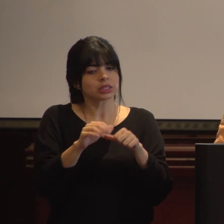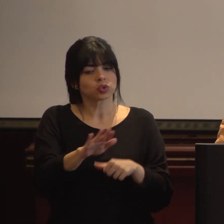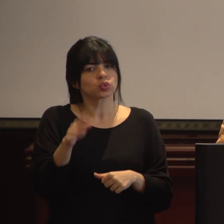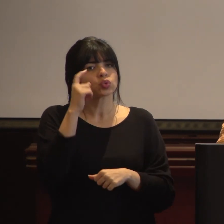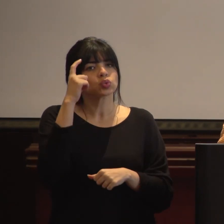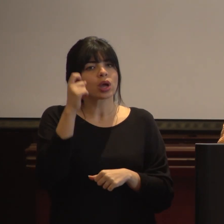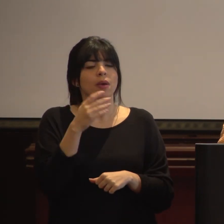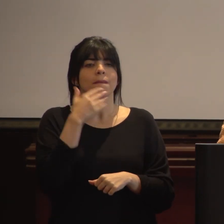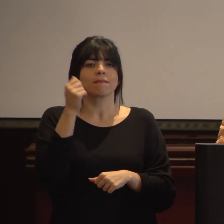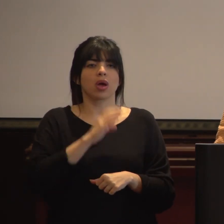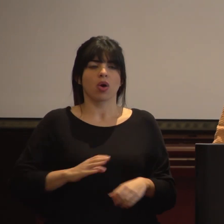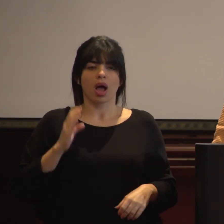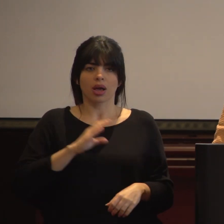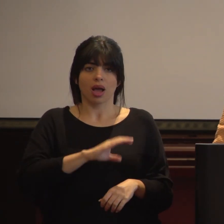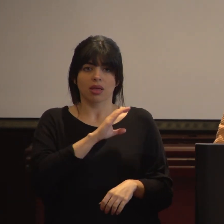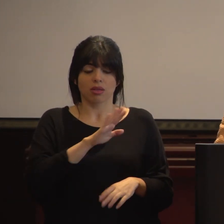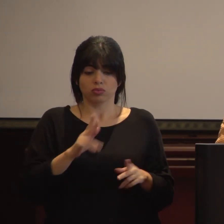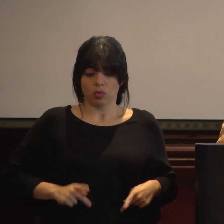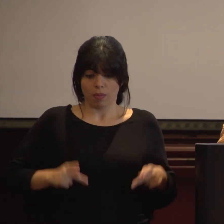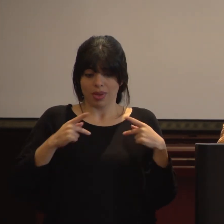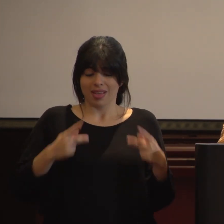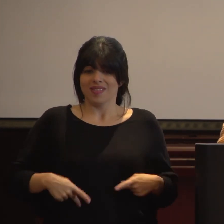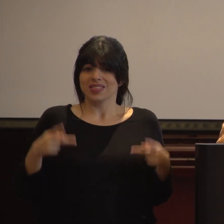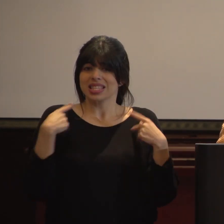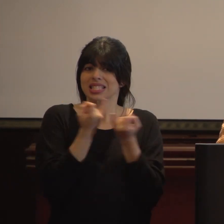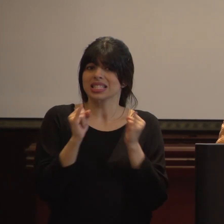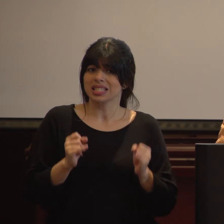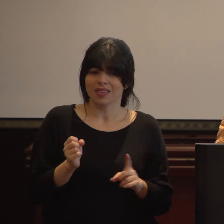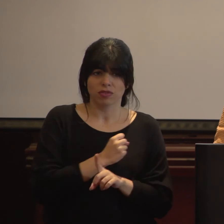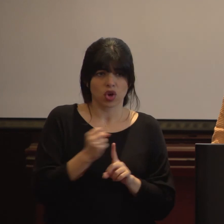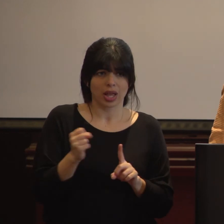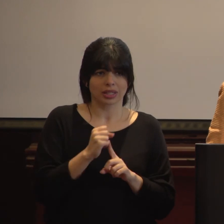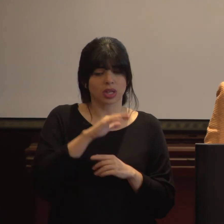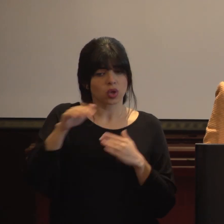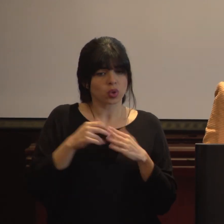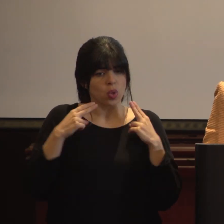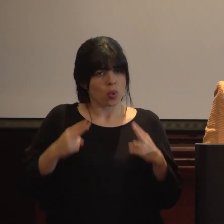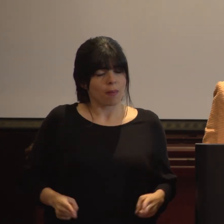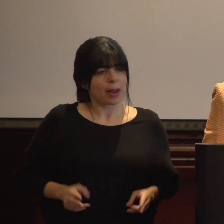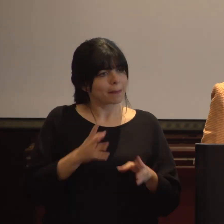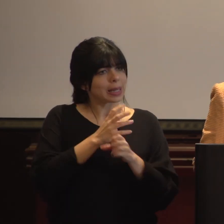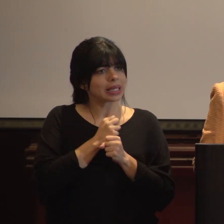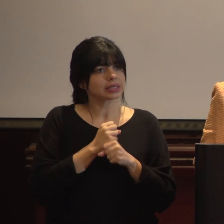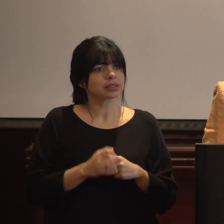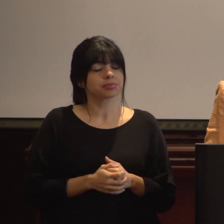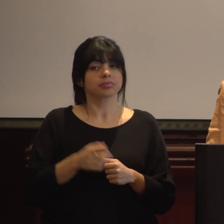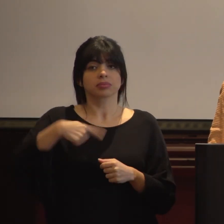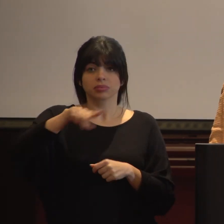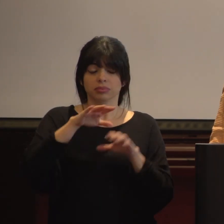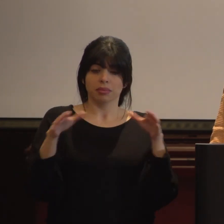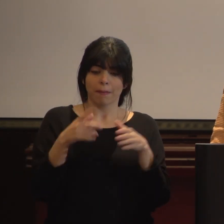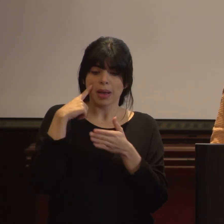sueños de una mejor calidad de vida una vida sin violencia que nos merecemos todos los seres humanos con esta mesa de